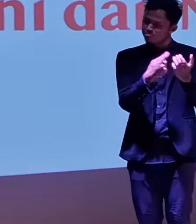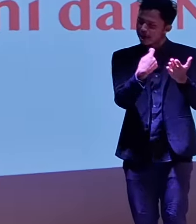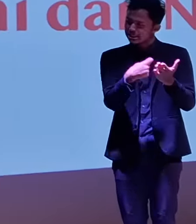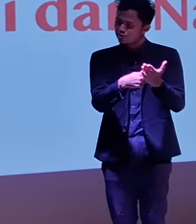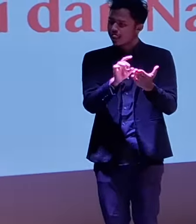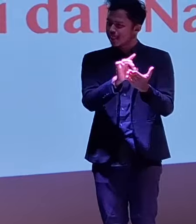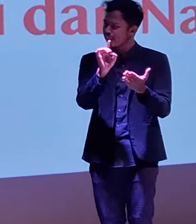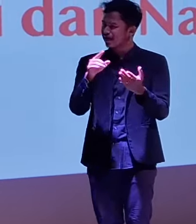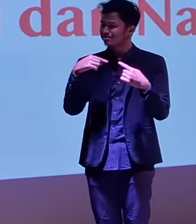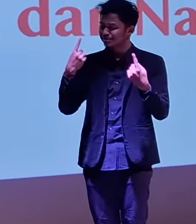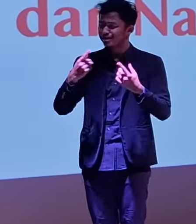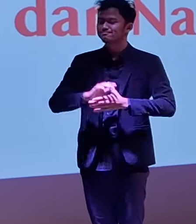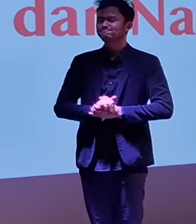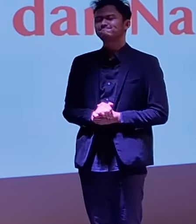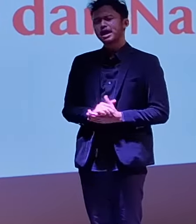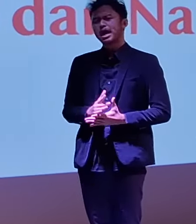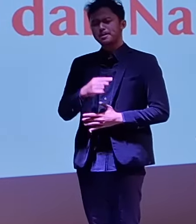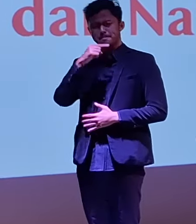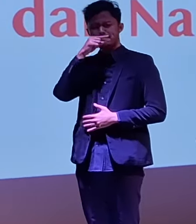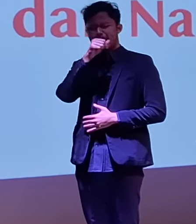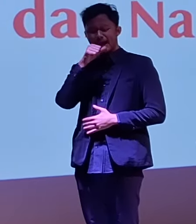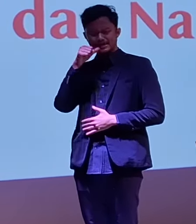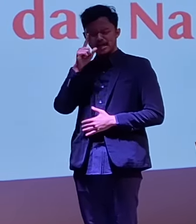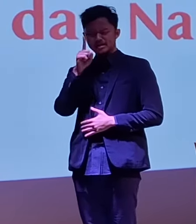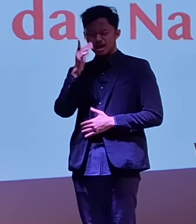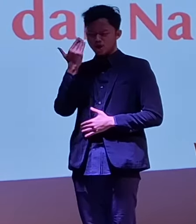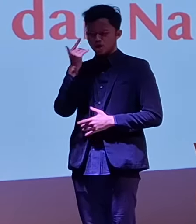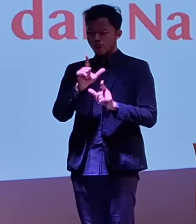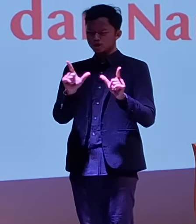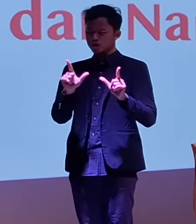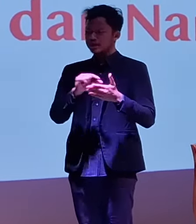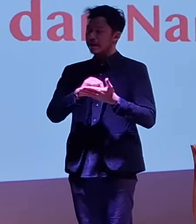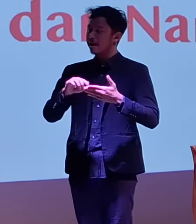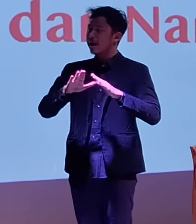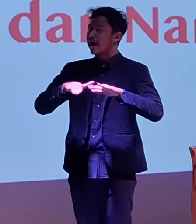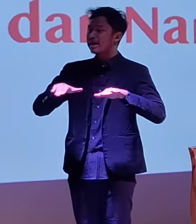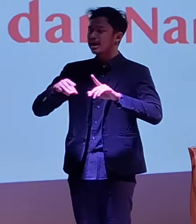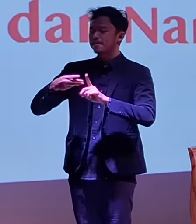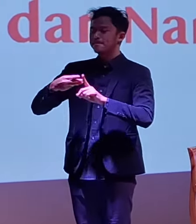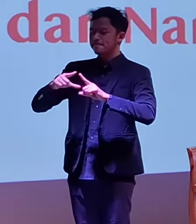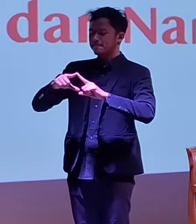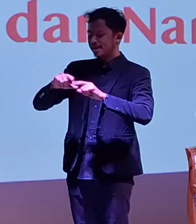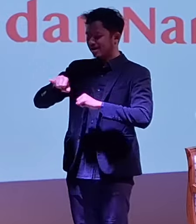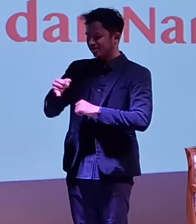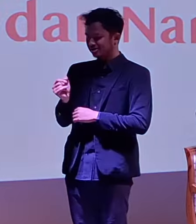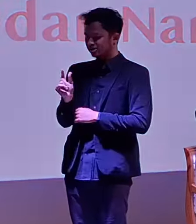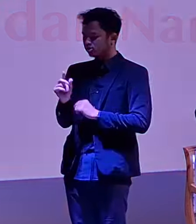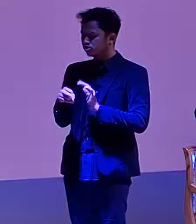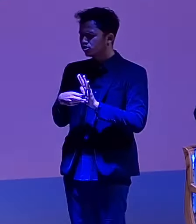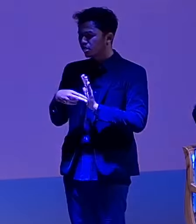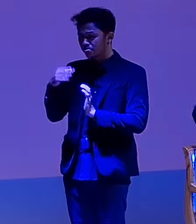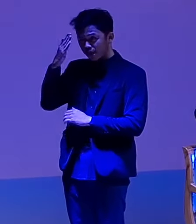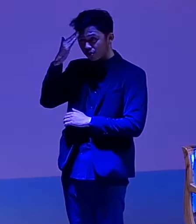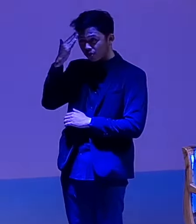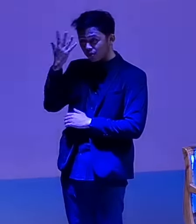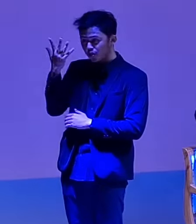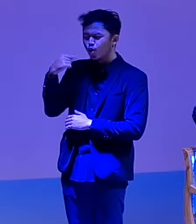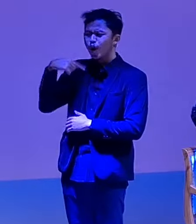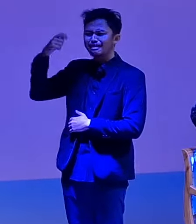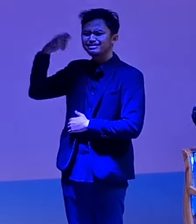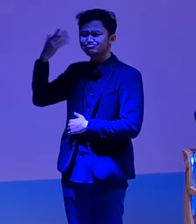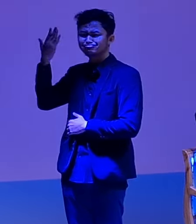Fakultas Hukum itu, Mas Anies, ada lulusan namanya Amak Baljun. Dulu itu aktor.